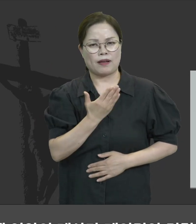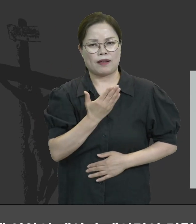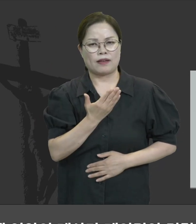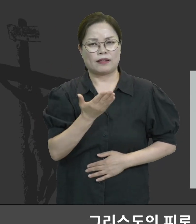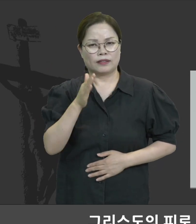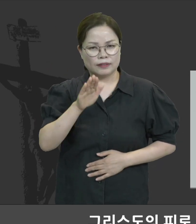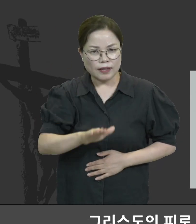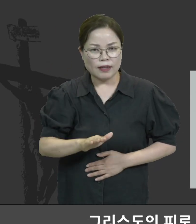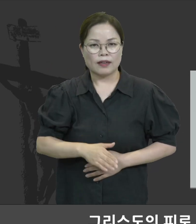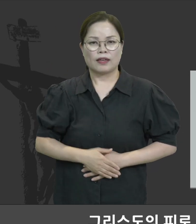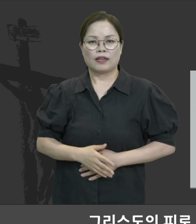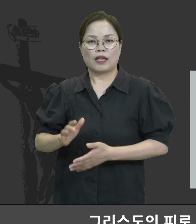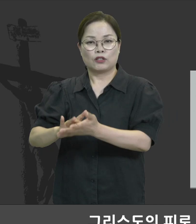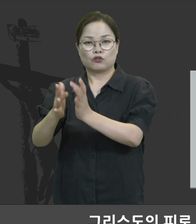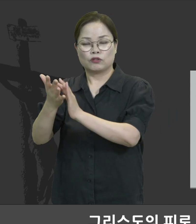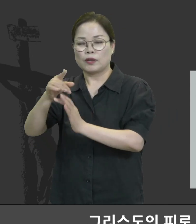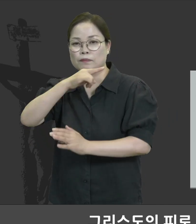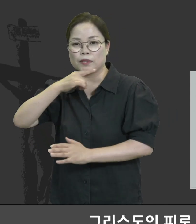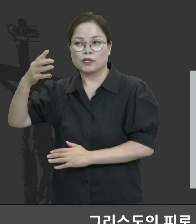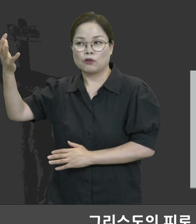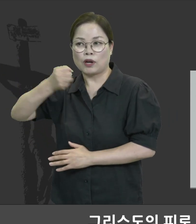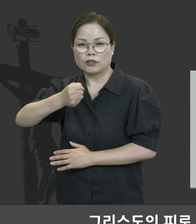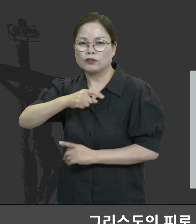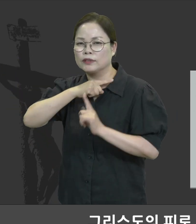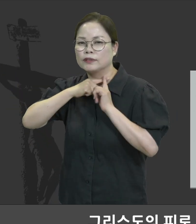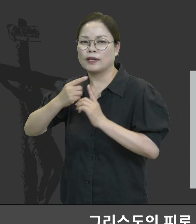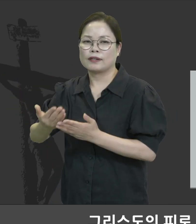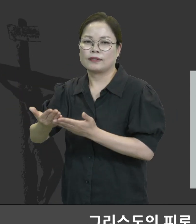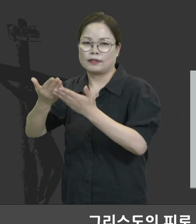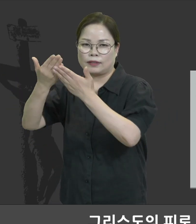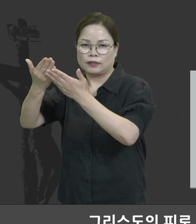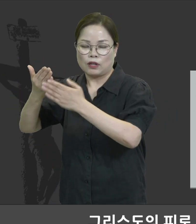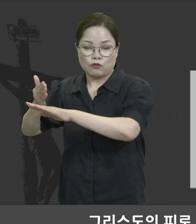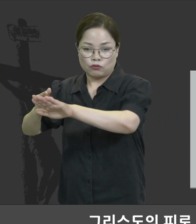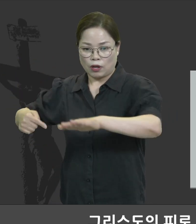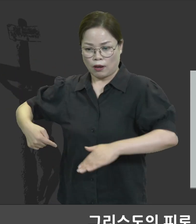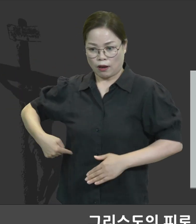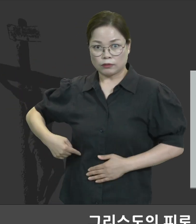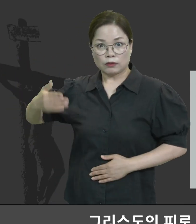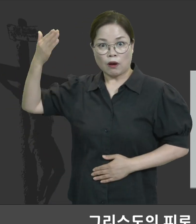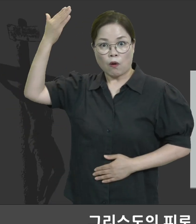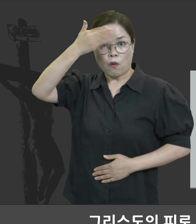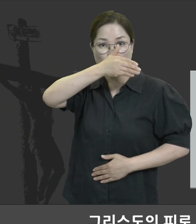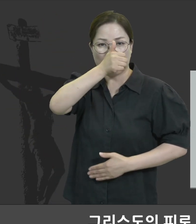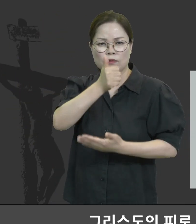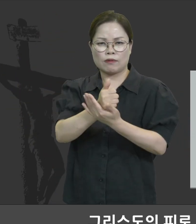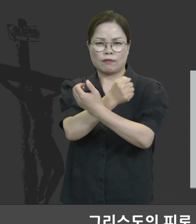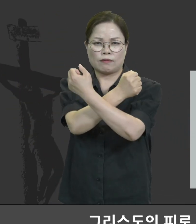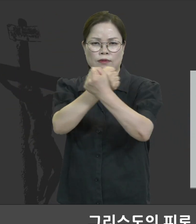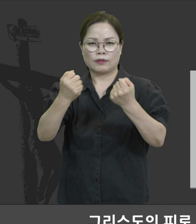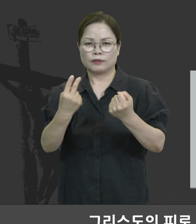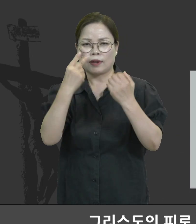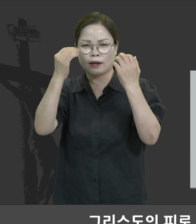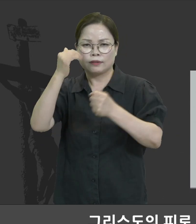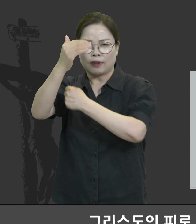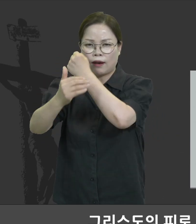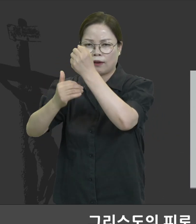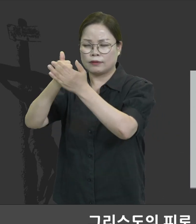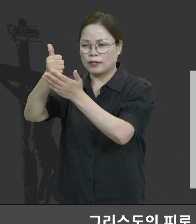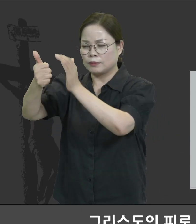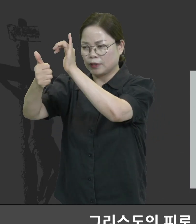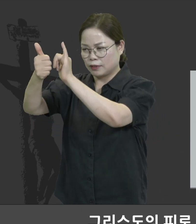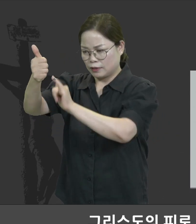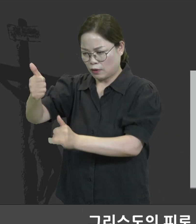달리 그리스도의 피로 드린 제사는 우리의 양심을 깨끗하게 하고 살아계신 하나님을